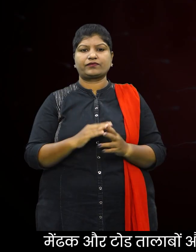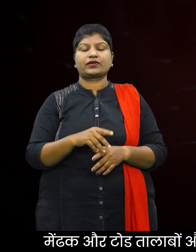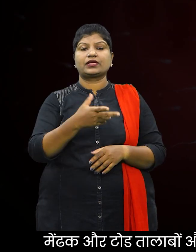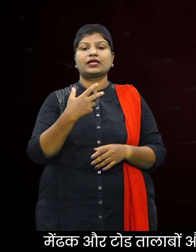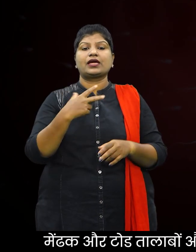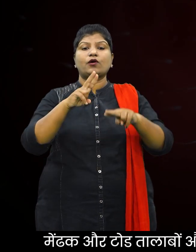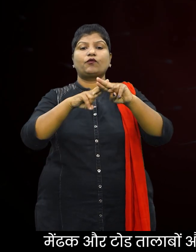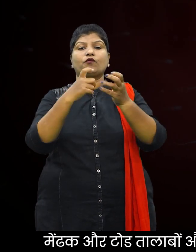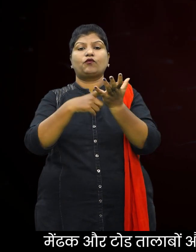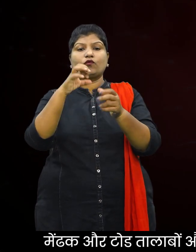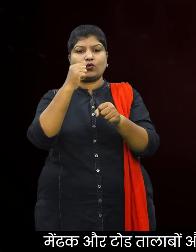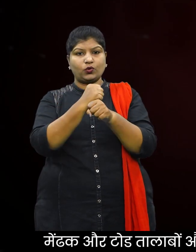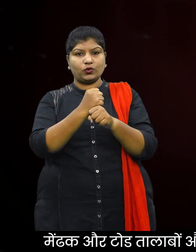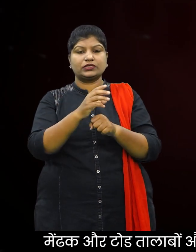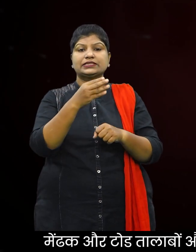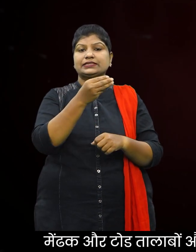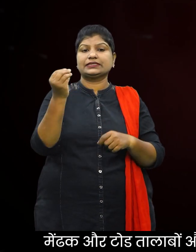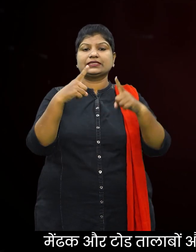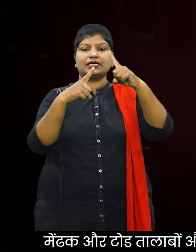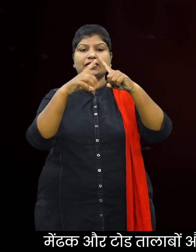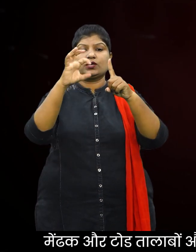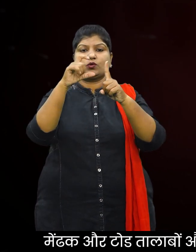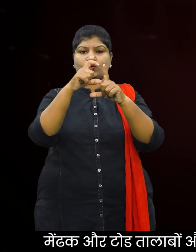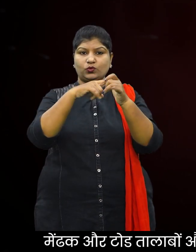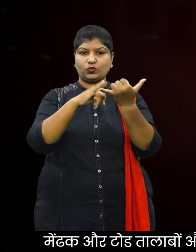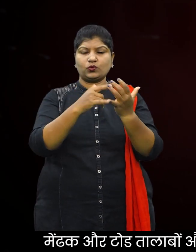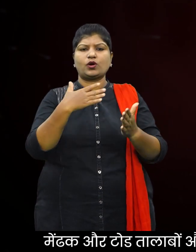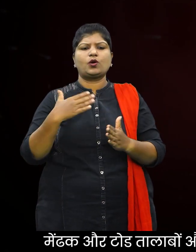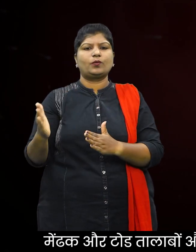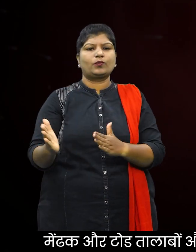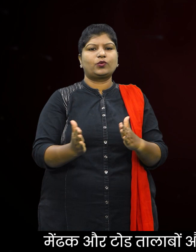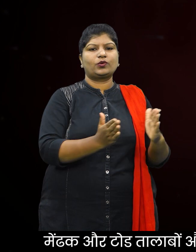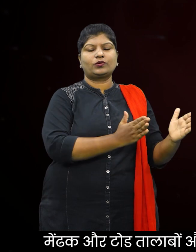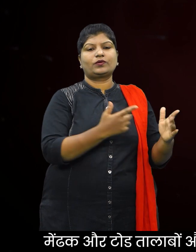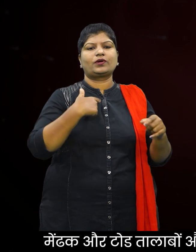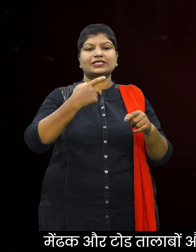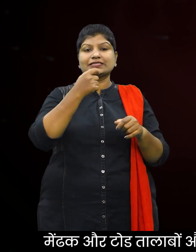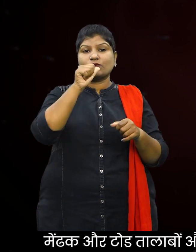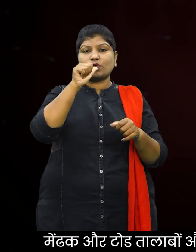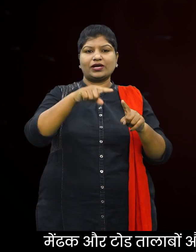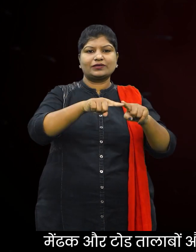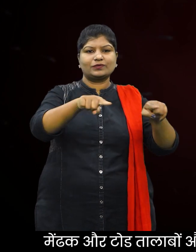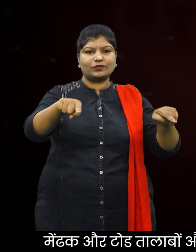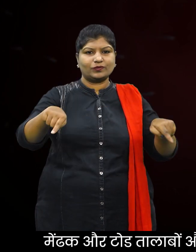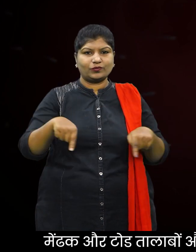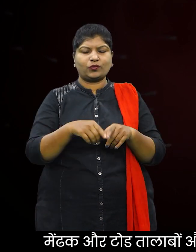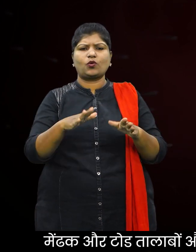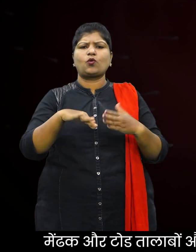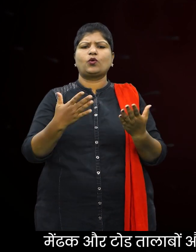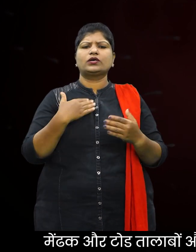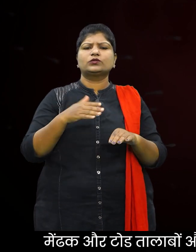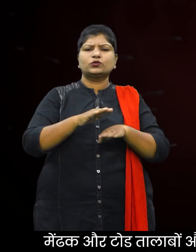मेंढक और टोड तालाबों और धीमी बहाव वाली गहराइयों की ओर चले जाते हैं।